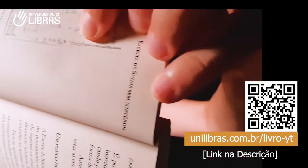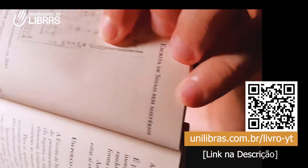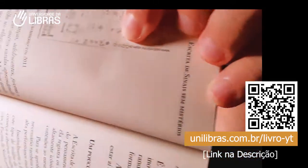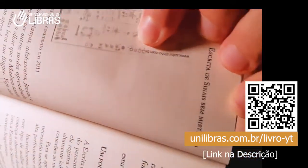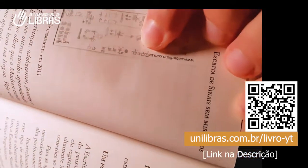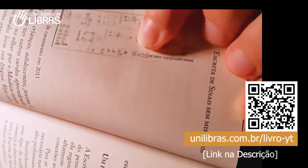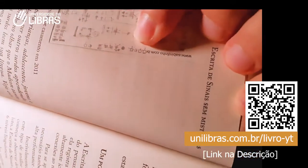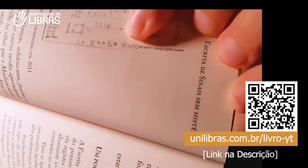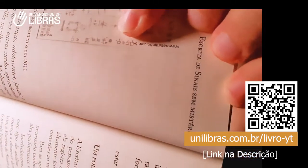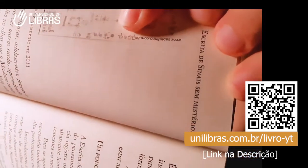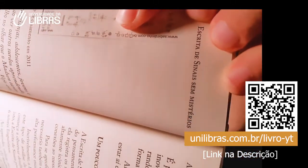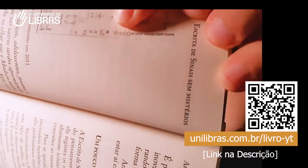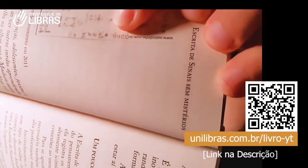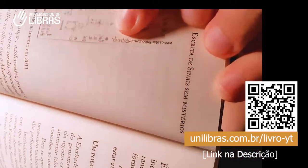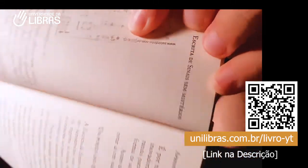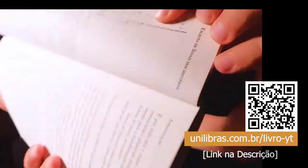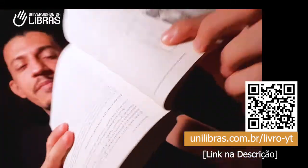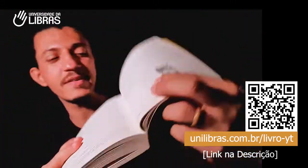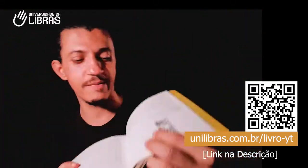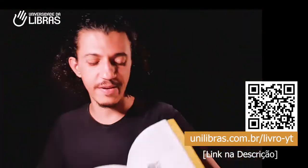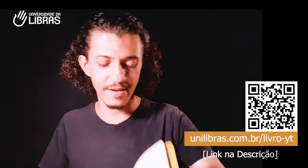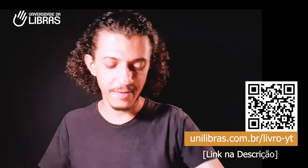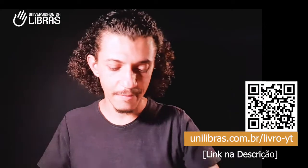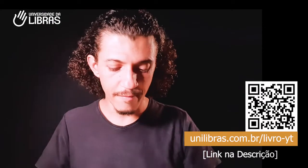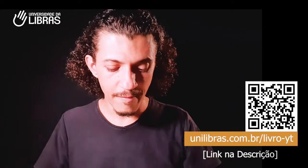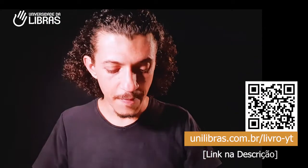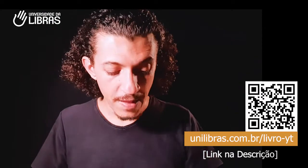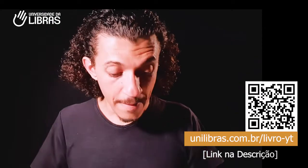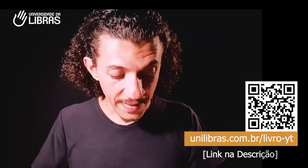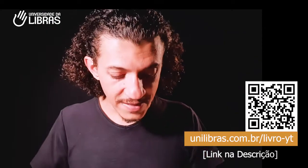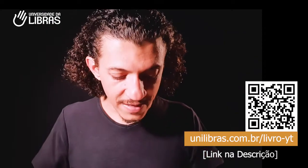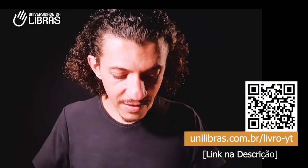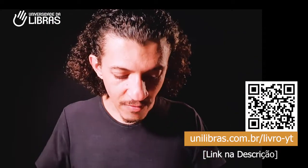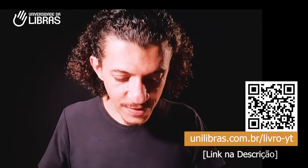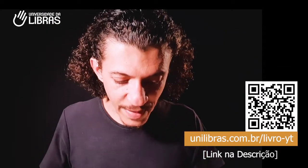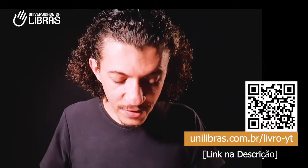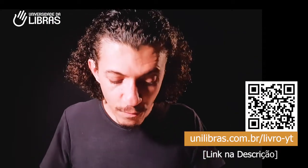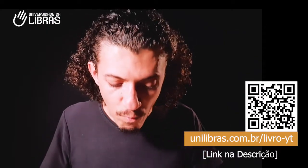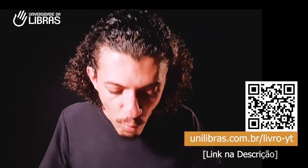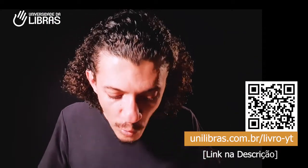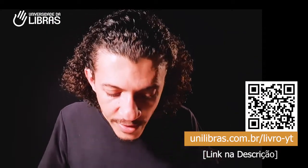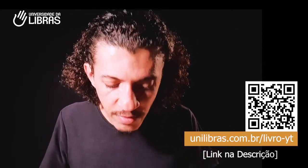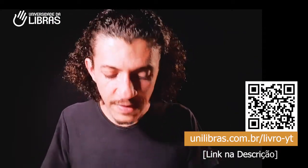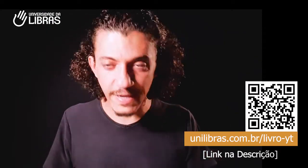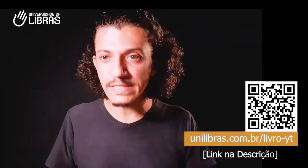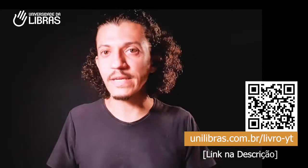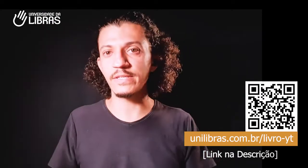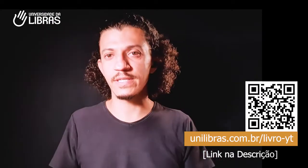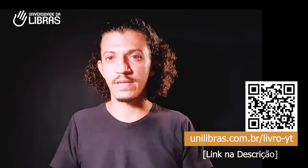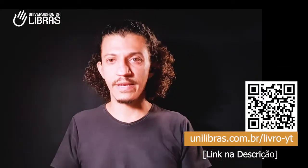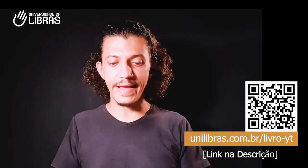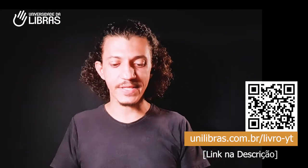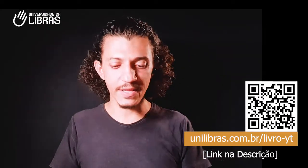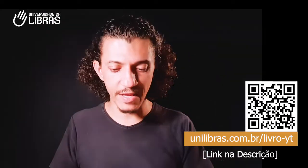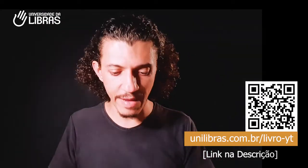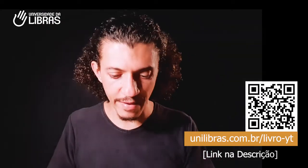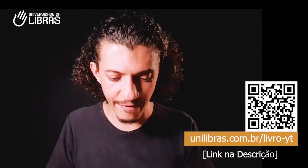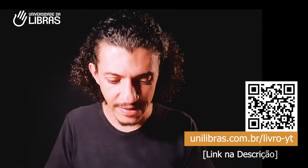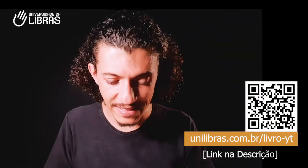cartãozinho estava até maior nem se dá para perceber aí até que tem um aspecto muito interessante na escrita aqui na